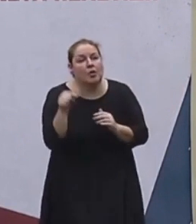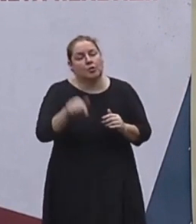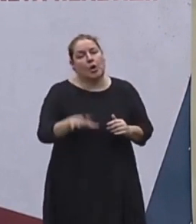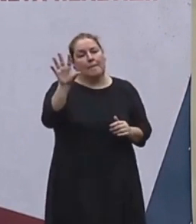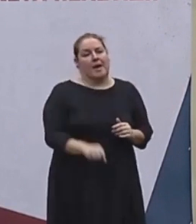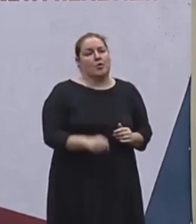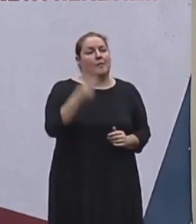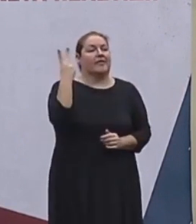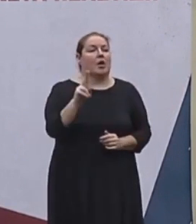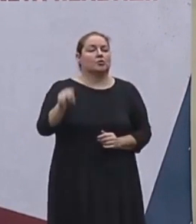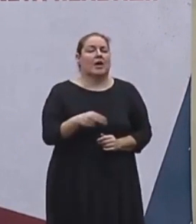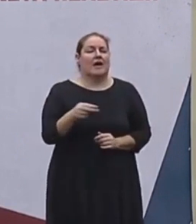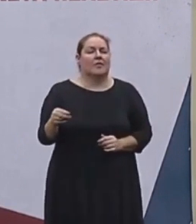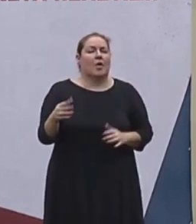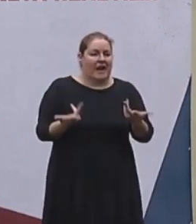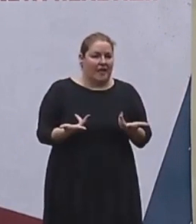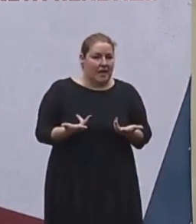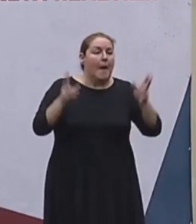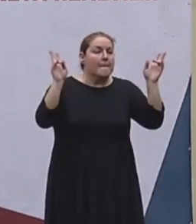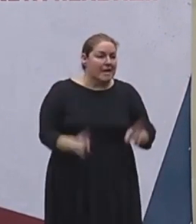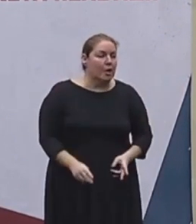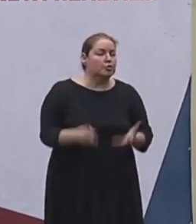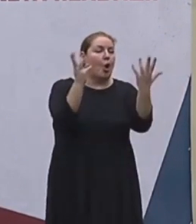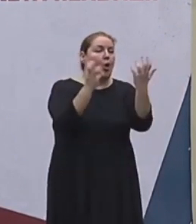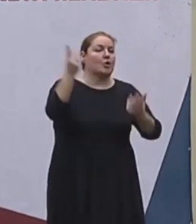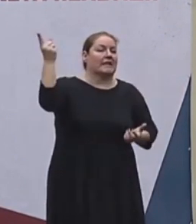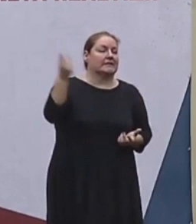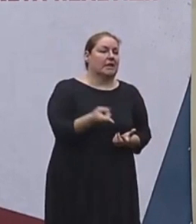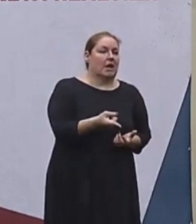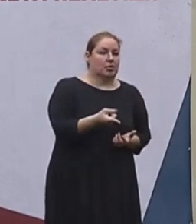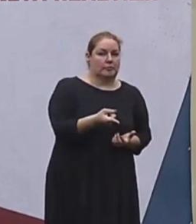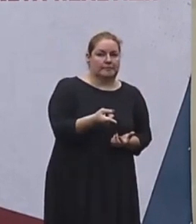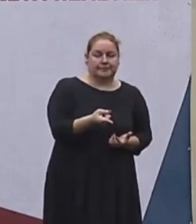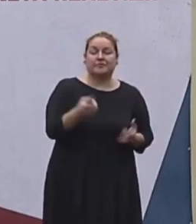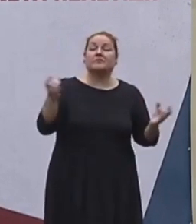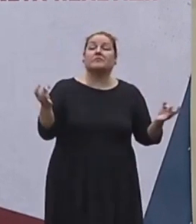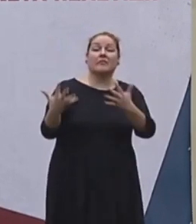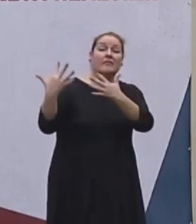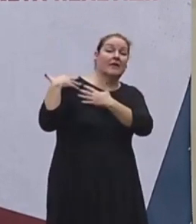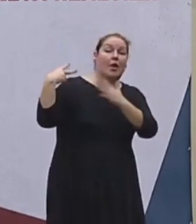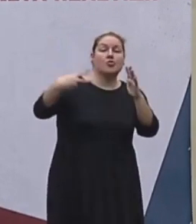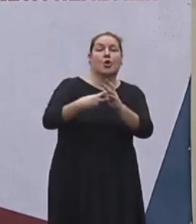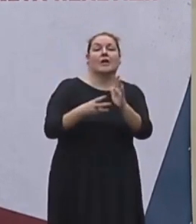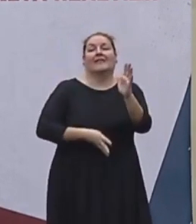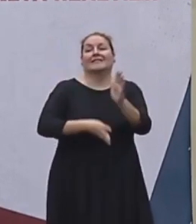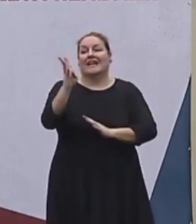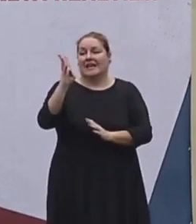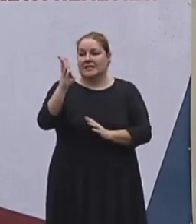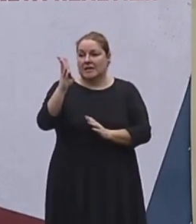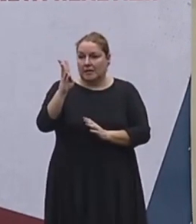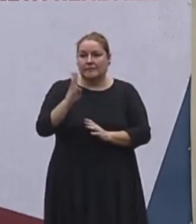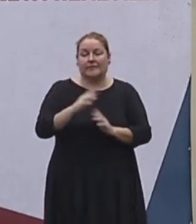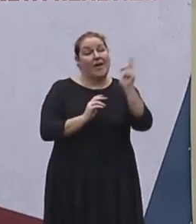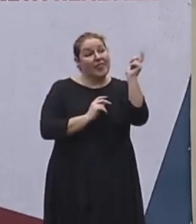παίρνουμε 200, δηλαδή μείωση 80%. Όταν αναλάβαμε το 2014,